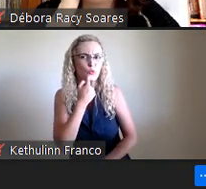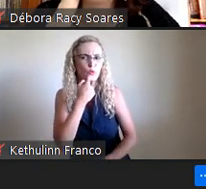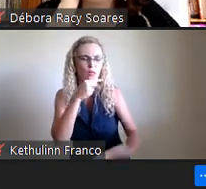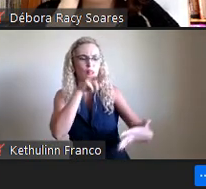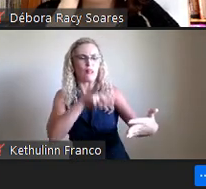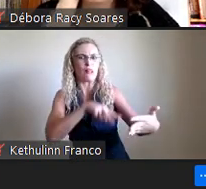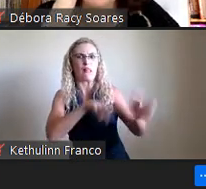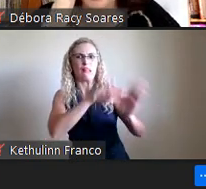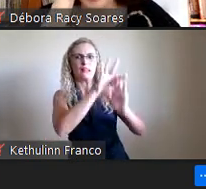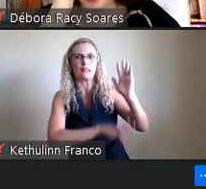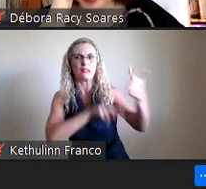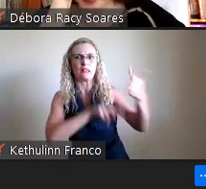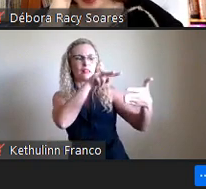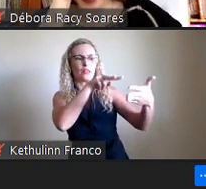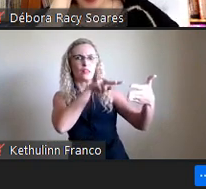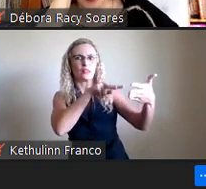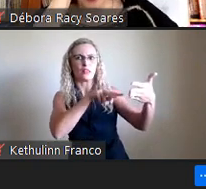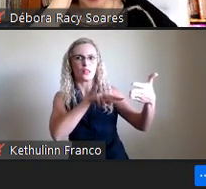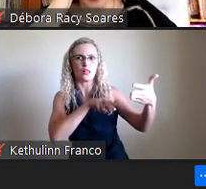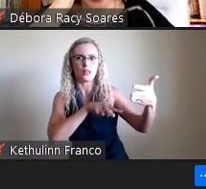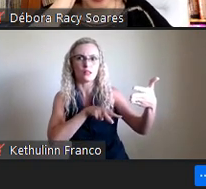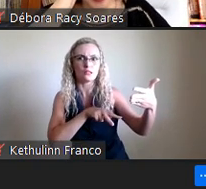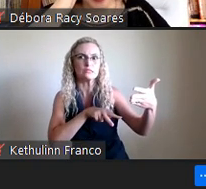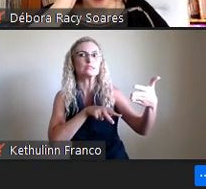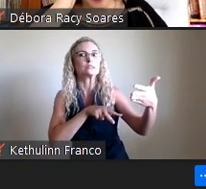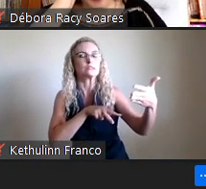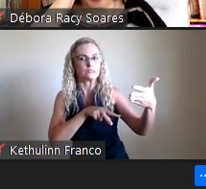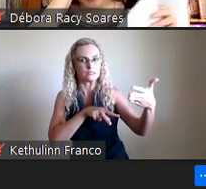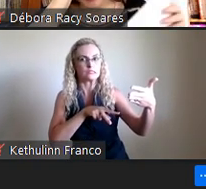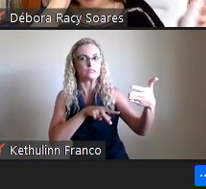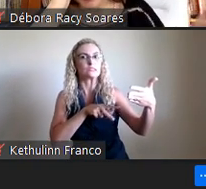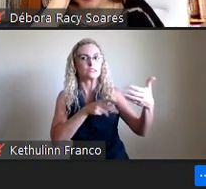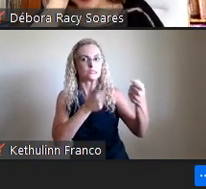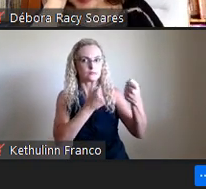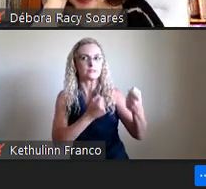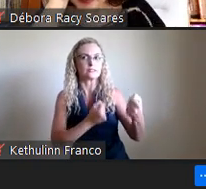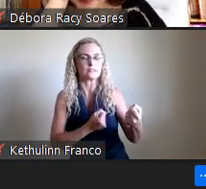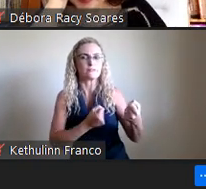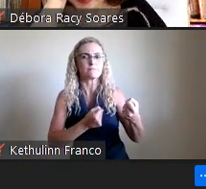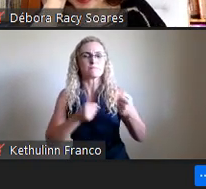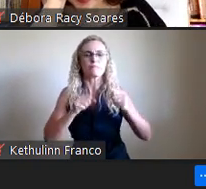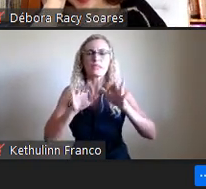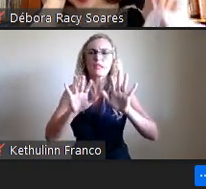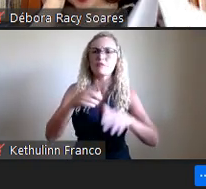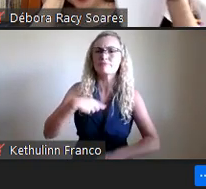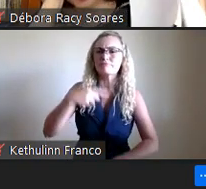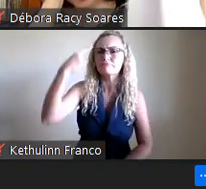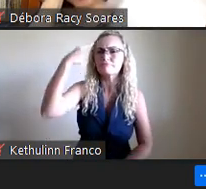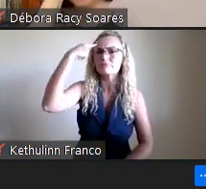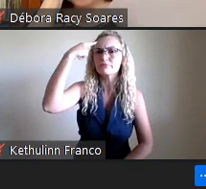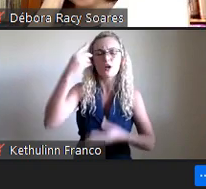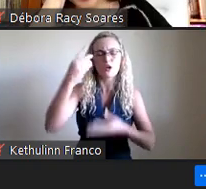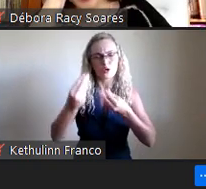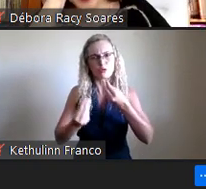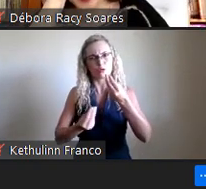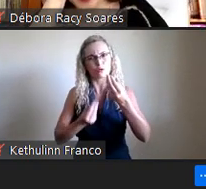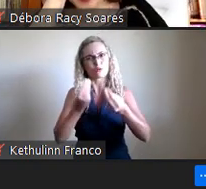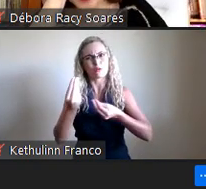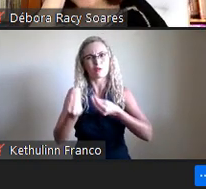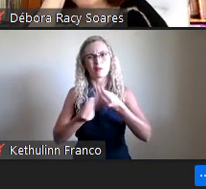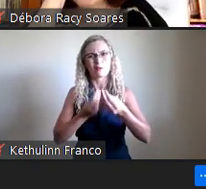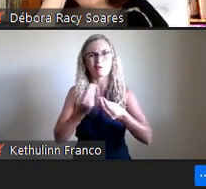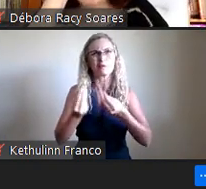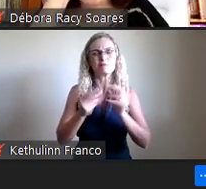nessa temática com respeito ao ensino da língua portuguesa para surdos, mediante, né,